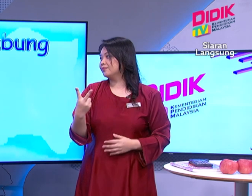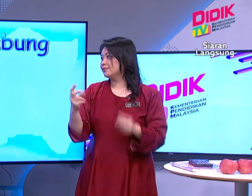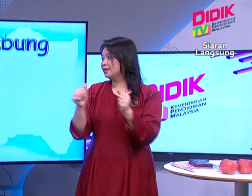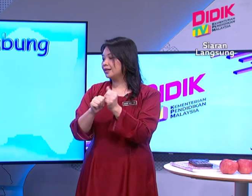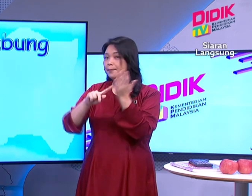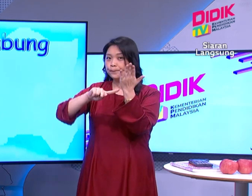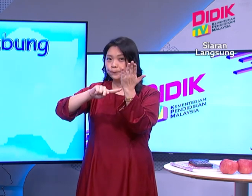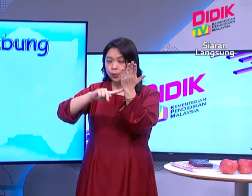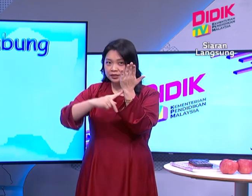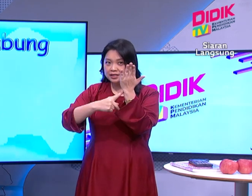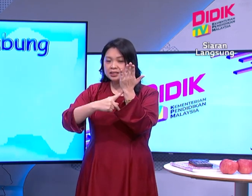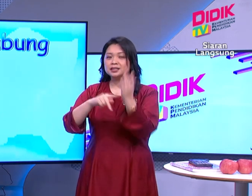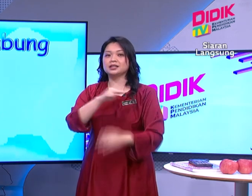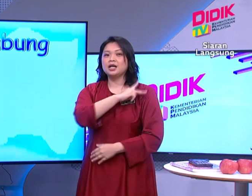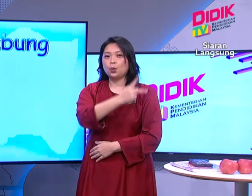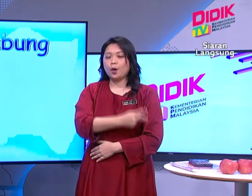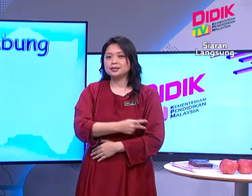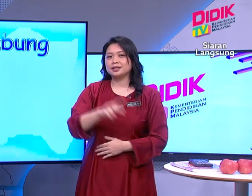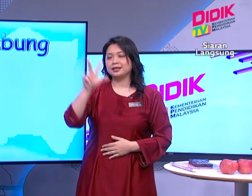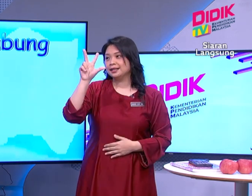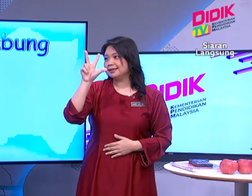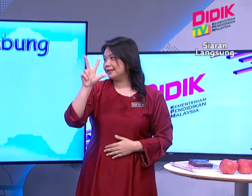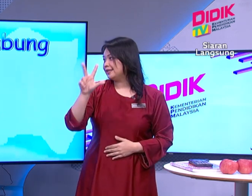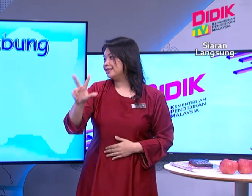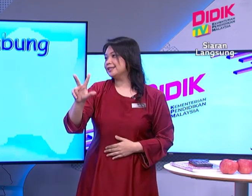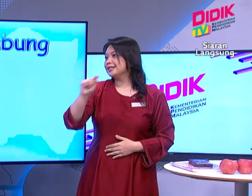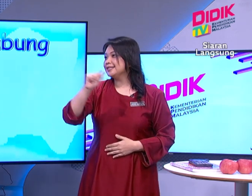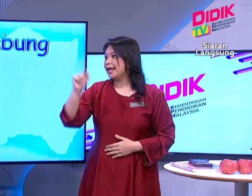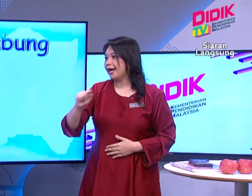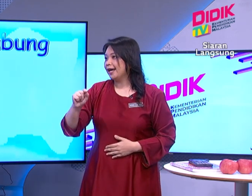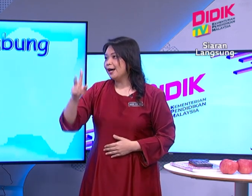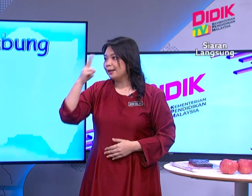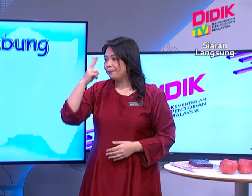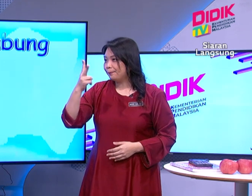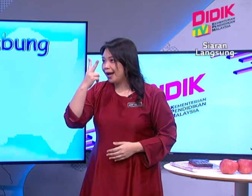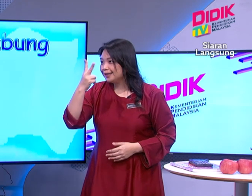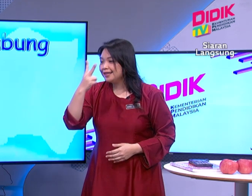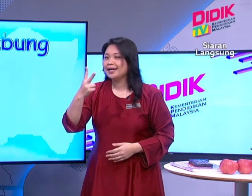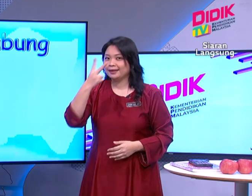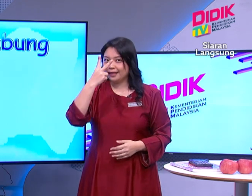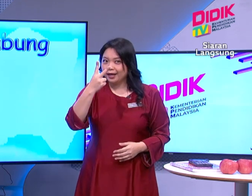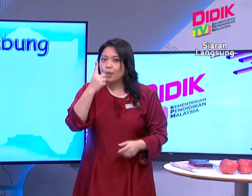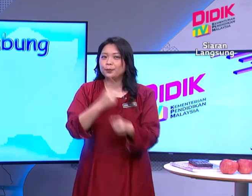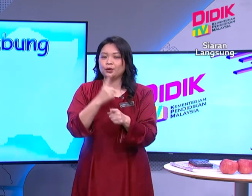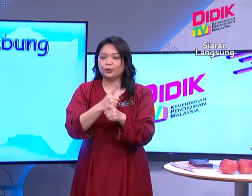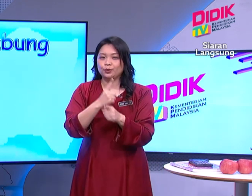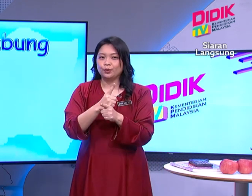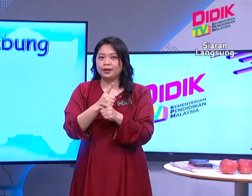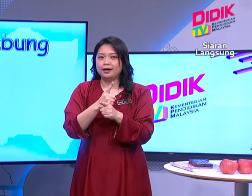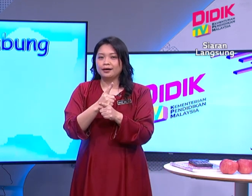dengan puncur kuase 3 Z3 tengok betul-betul